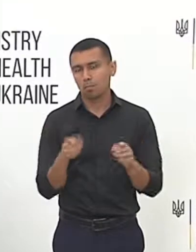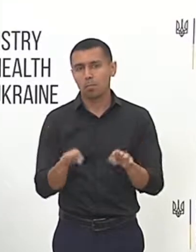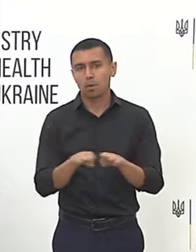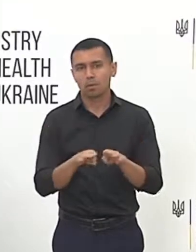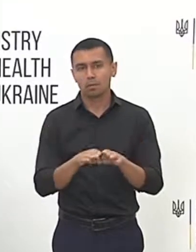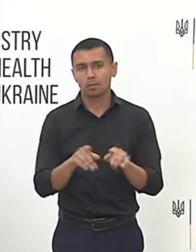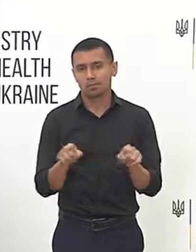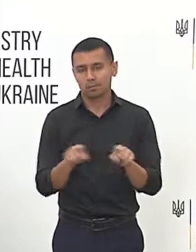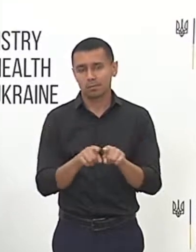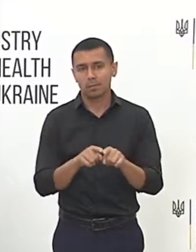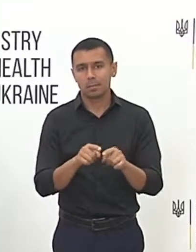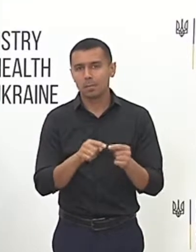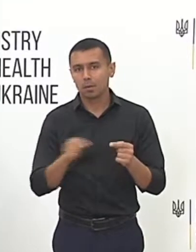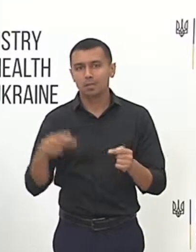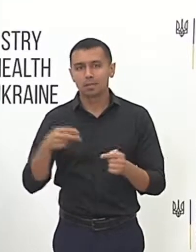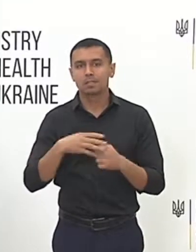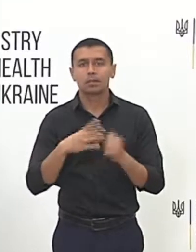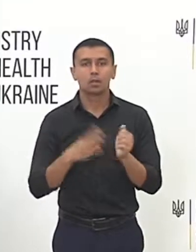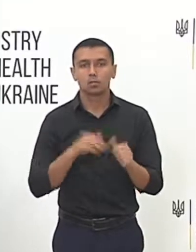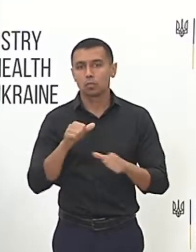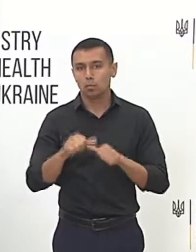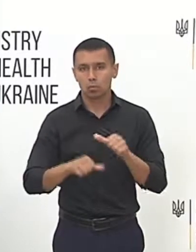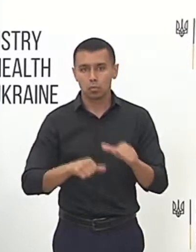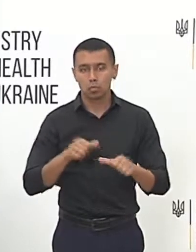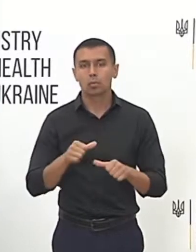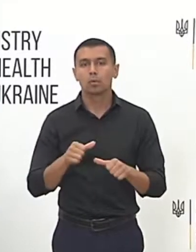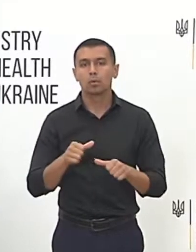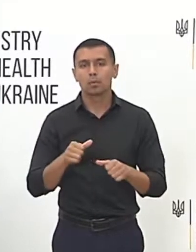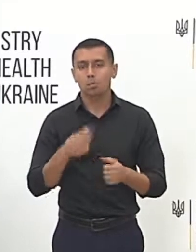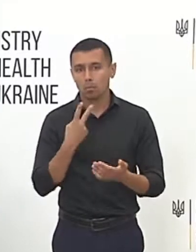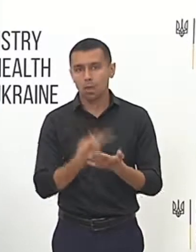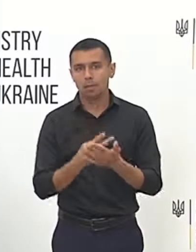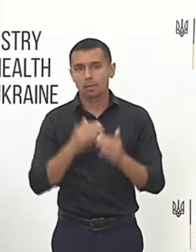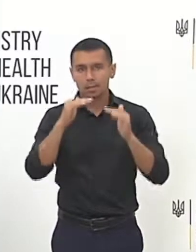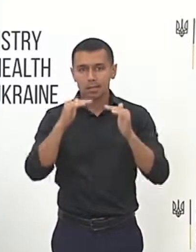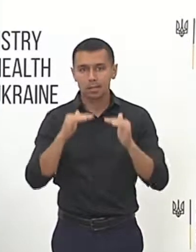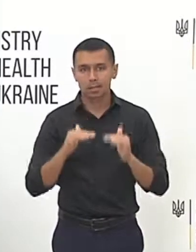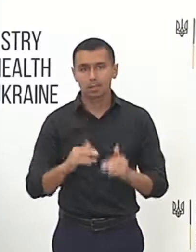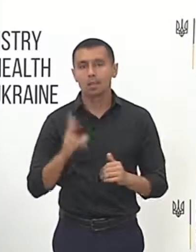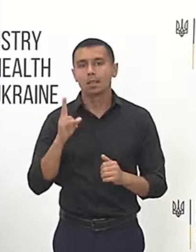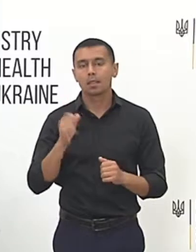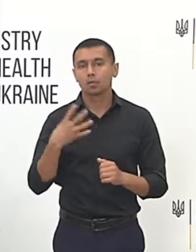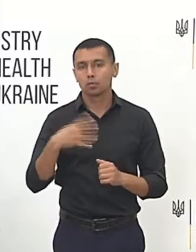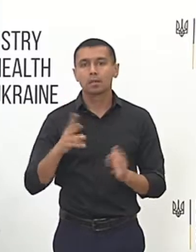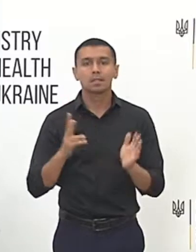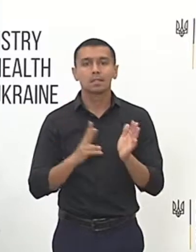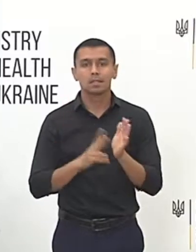з аналогічним періодом 2019 року показники знижені на